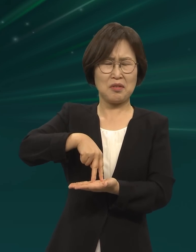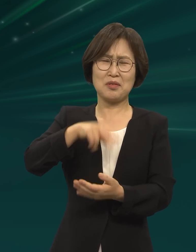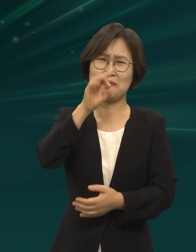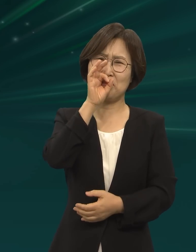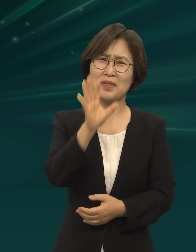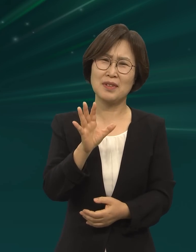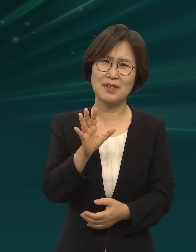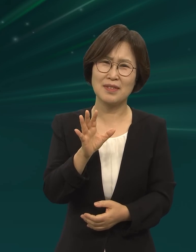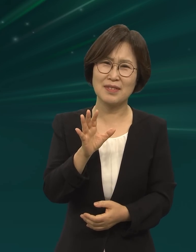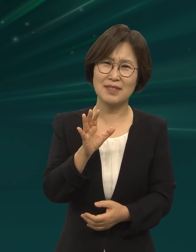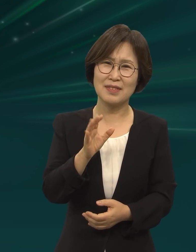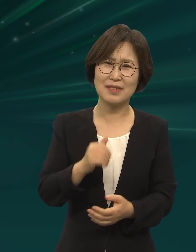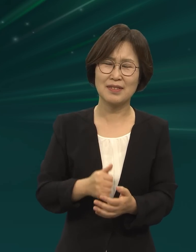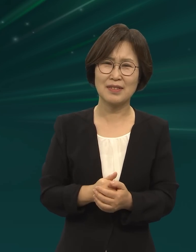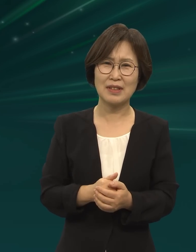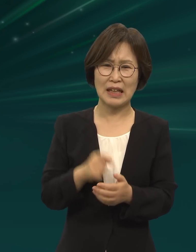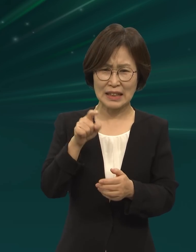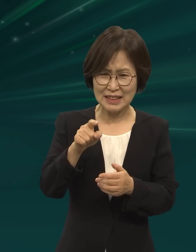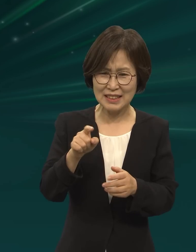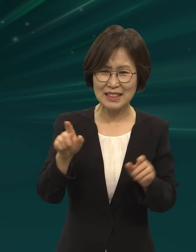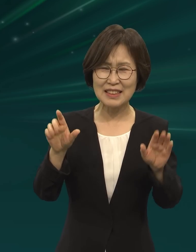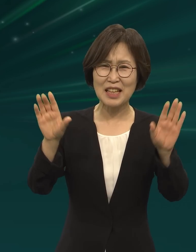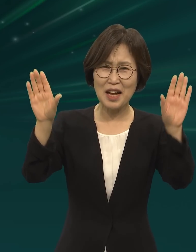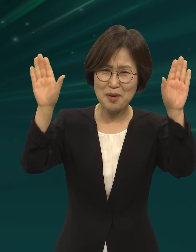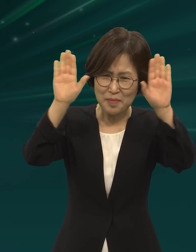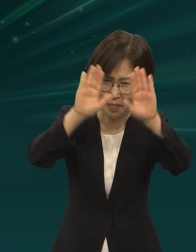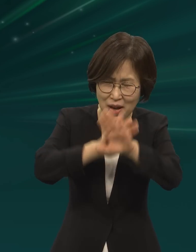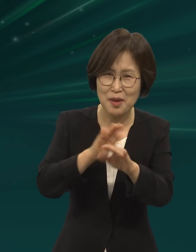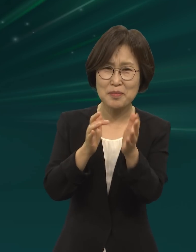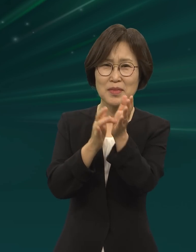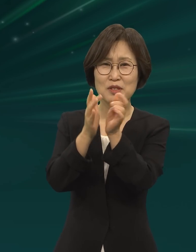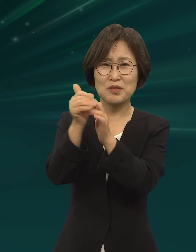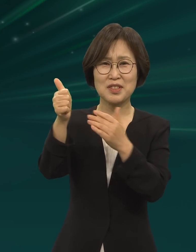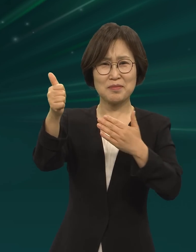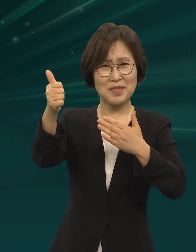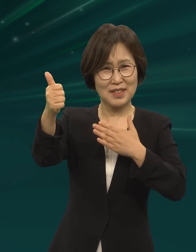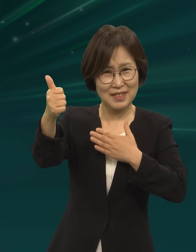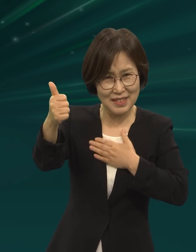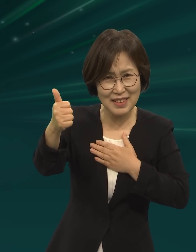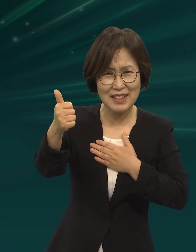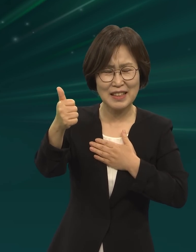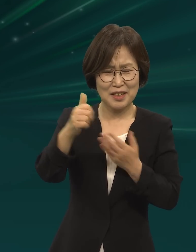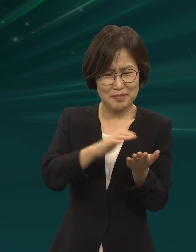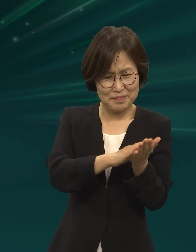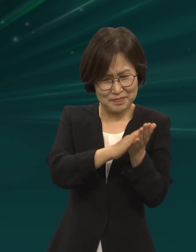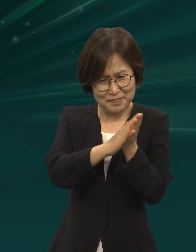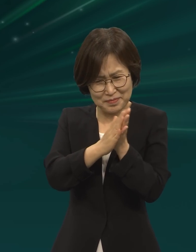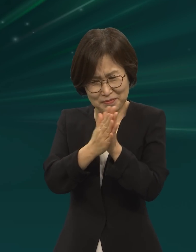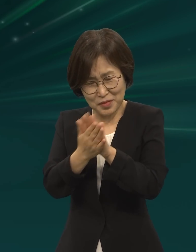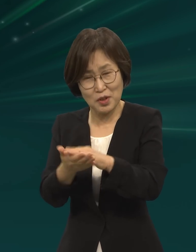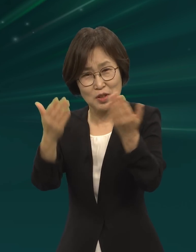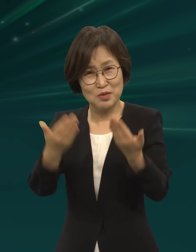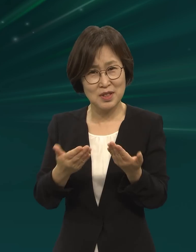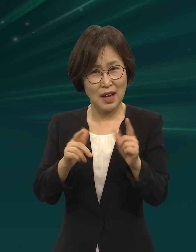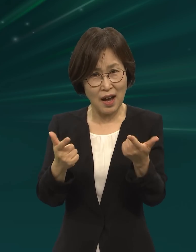없었습니다. 그 밤에 그날에 예수님께서 저를 변화시키지